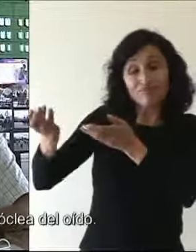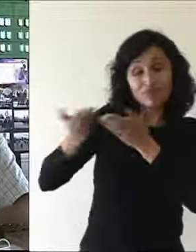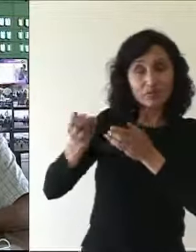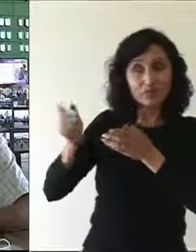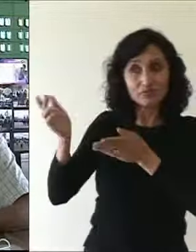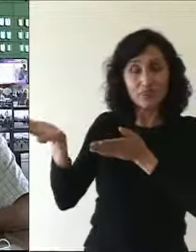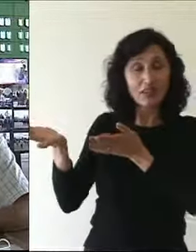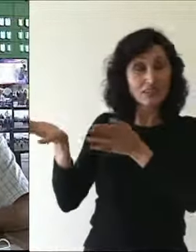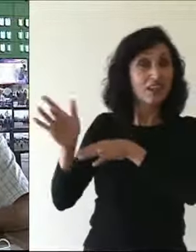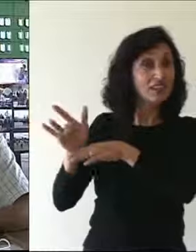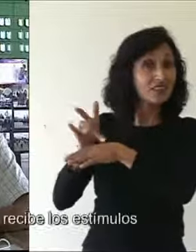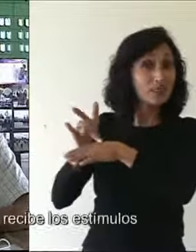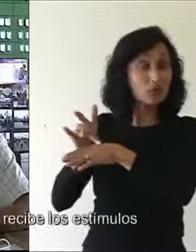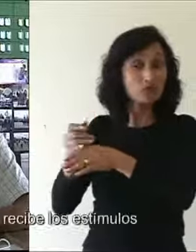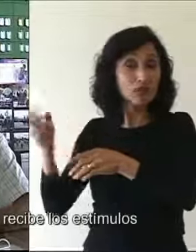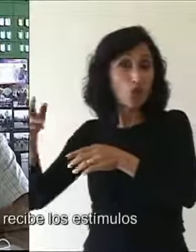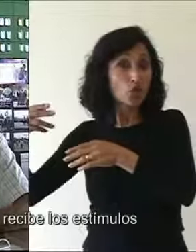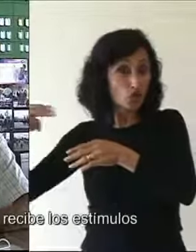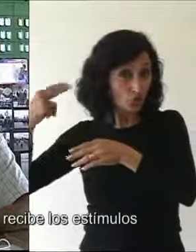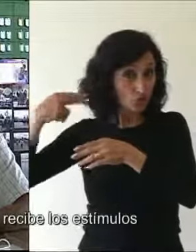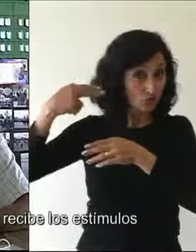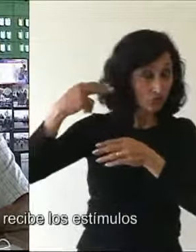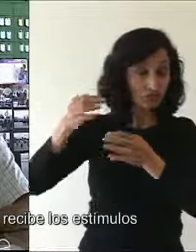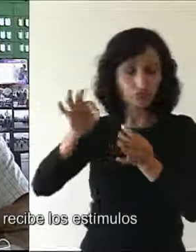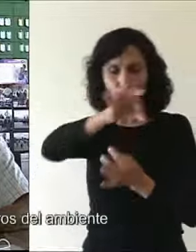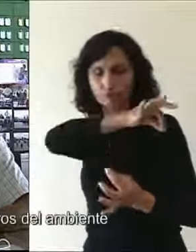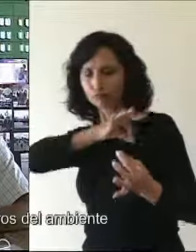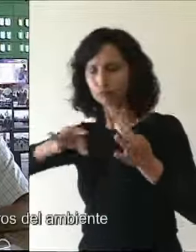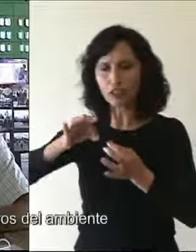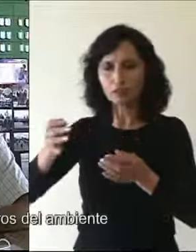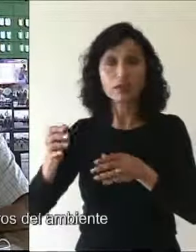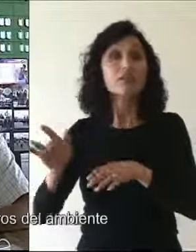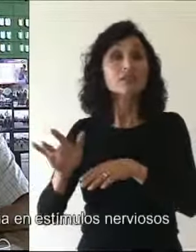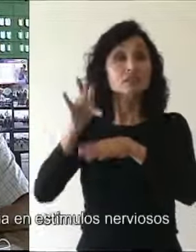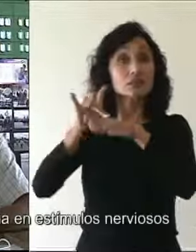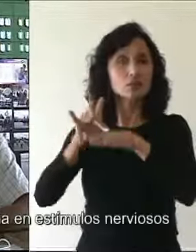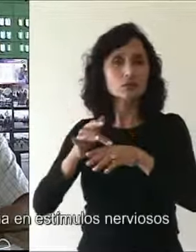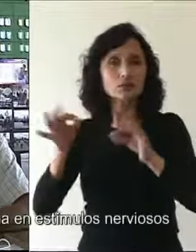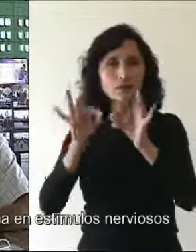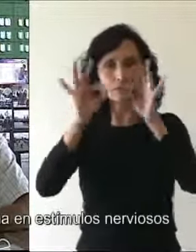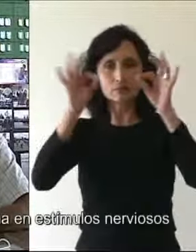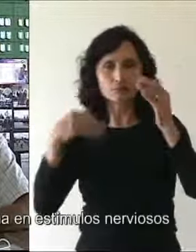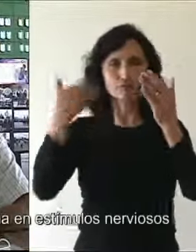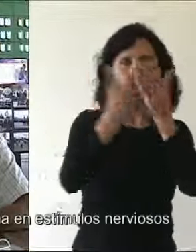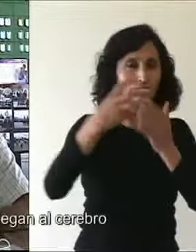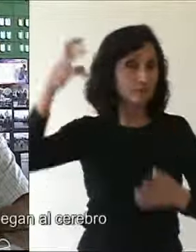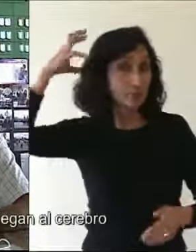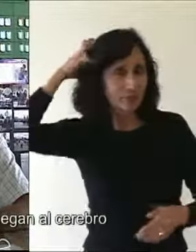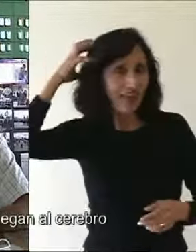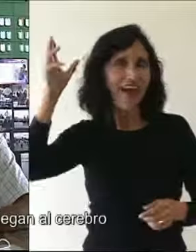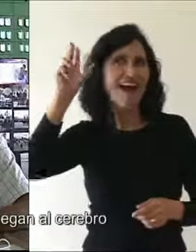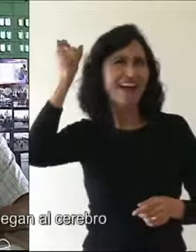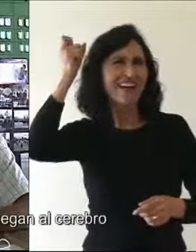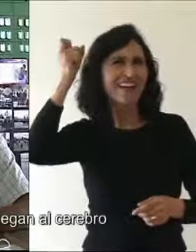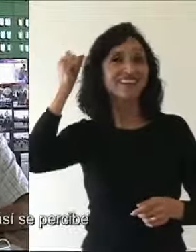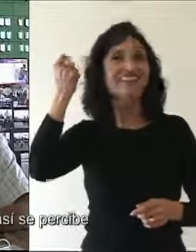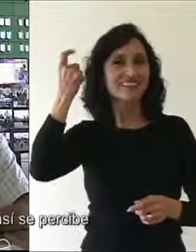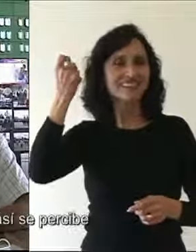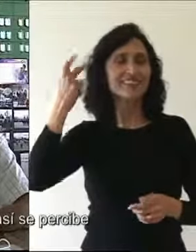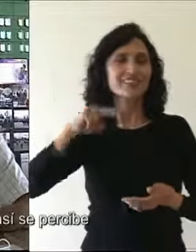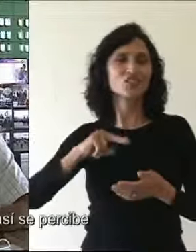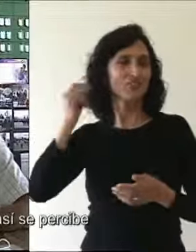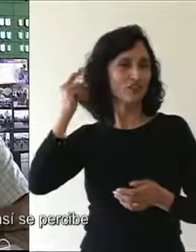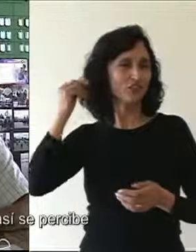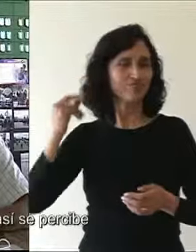del oído. La cóclea recibe los estímulos sonoros del ambiente y los transforma en estímulos nerviosos que llegan al cerebro,